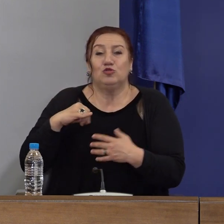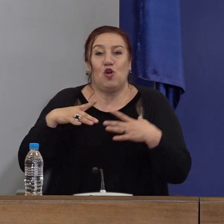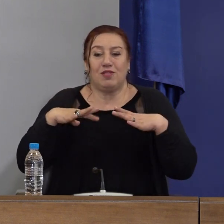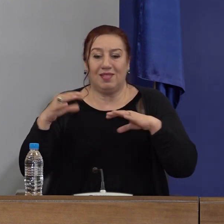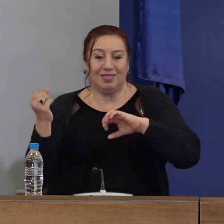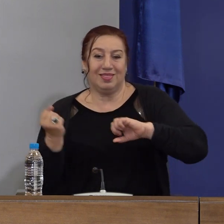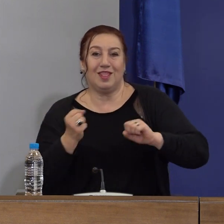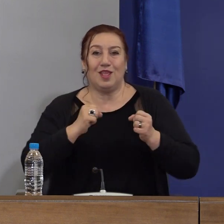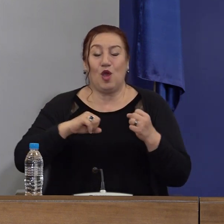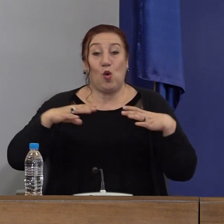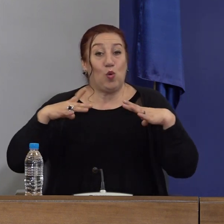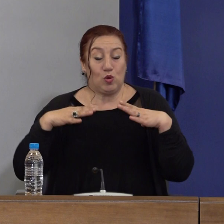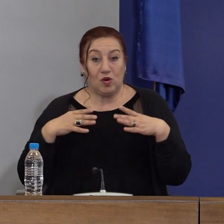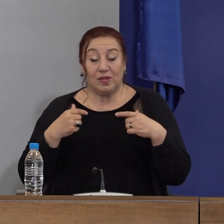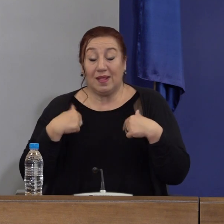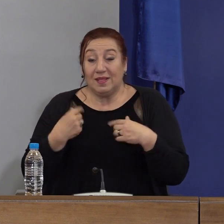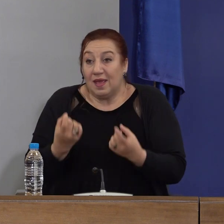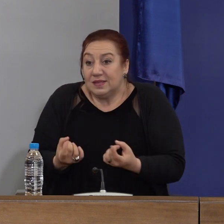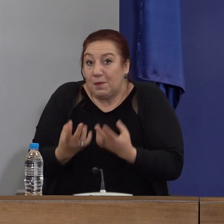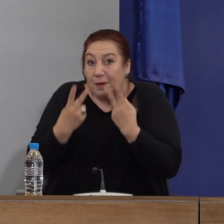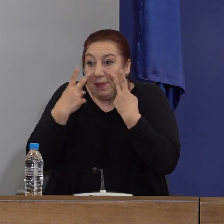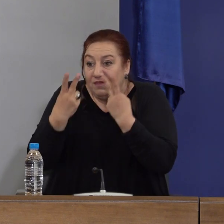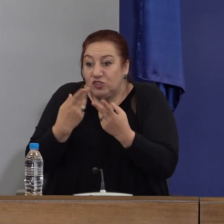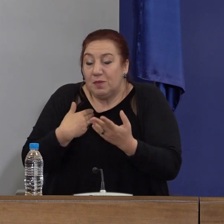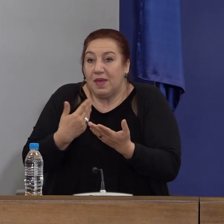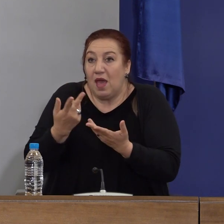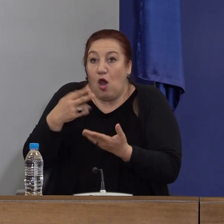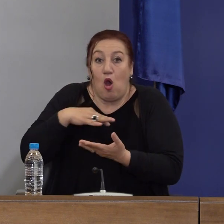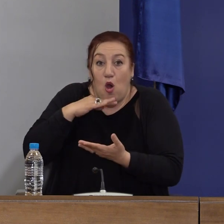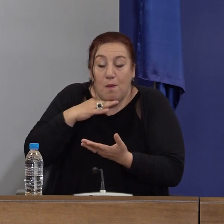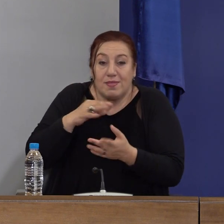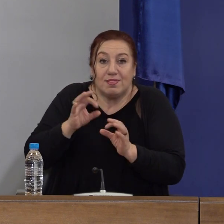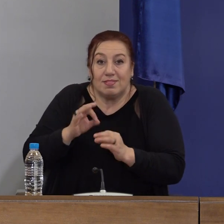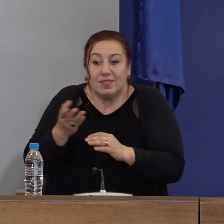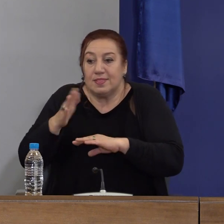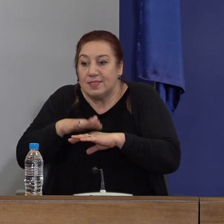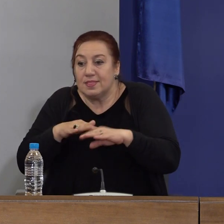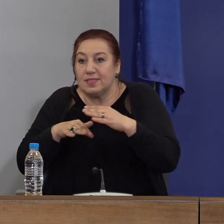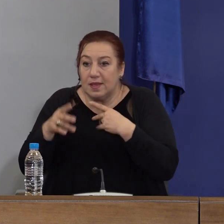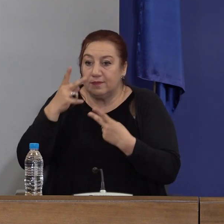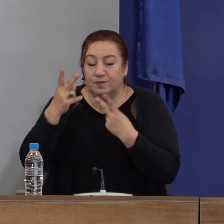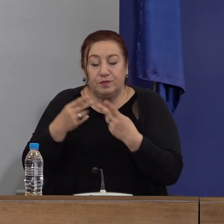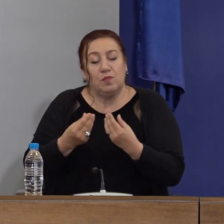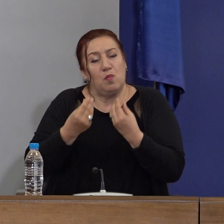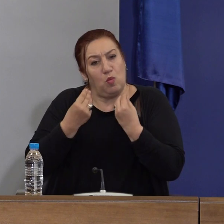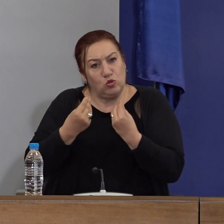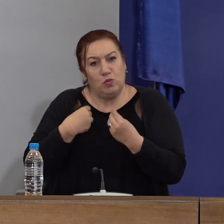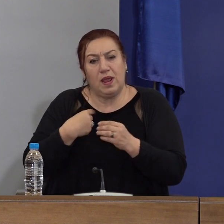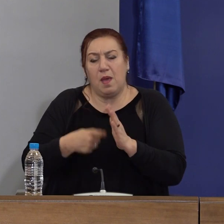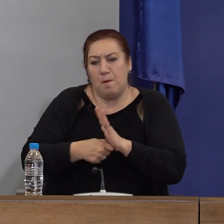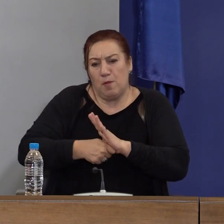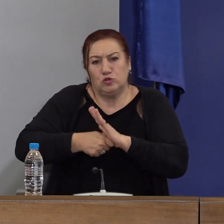Ние трупахме опит в борбата с този вирус. Мисля, че по-добре е да бъдем по-стриктни в